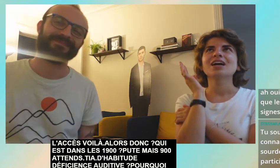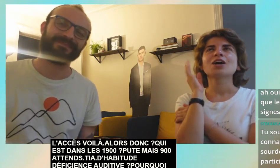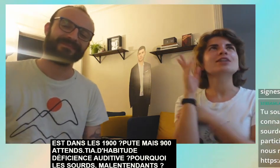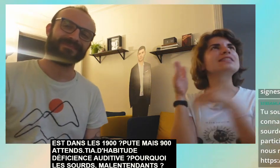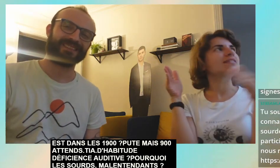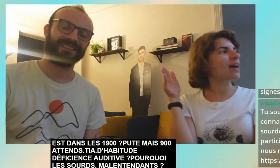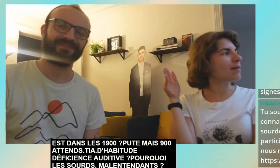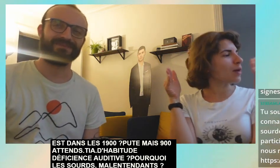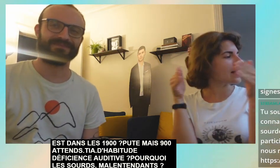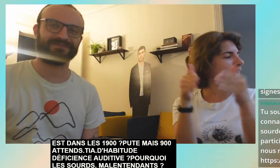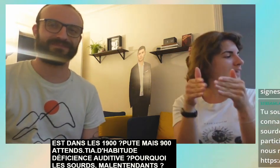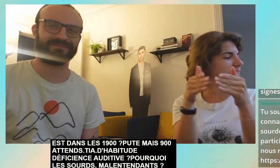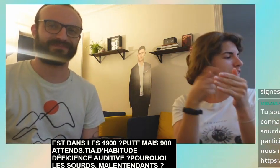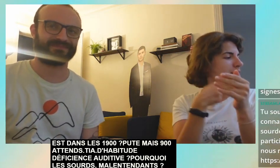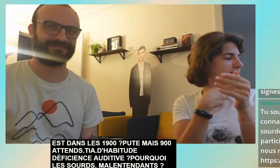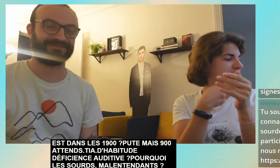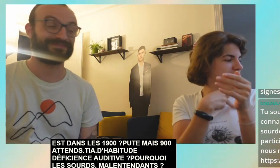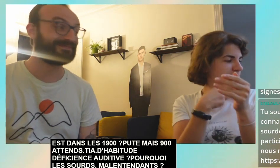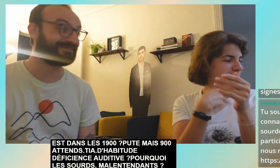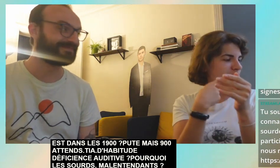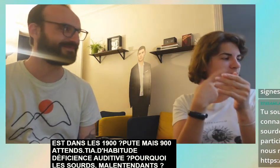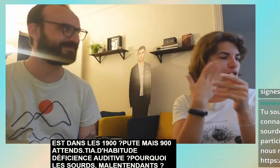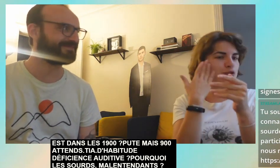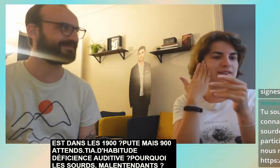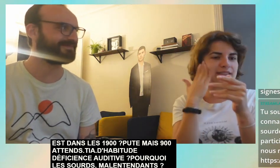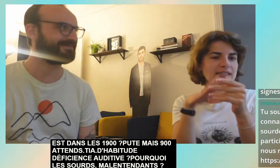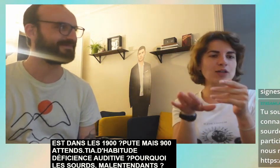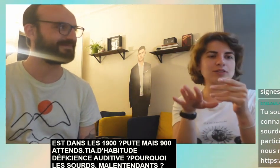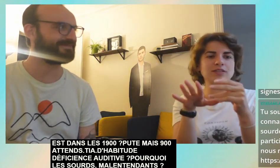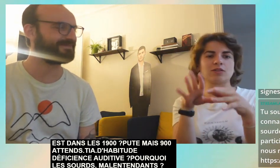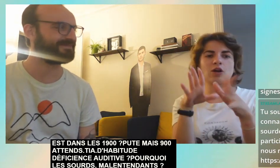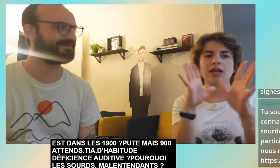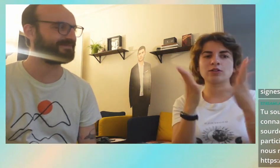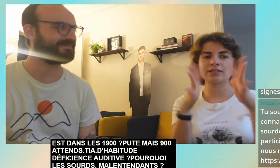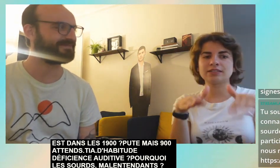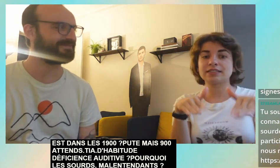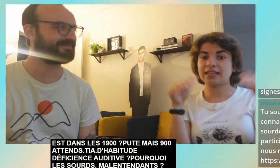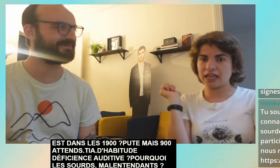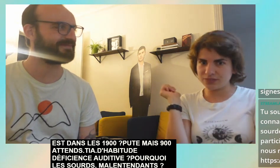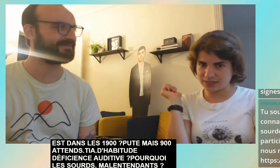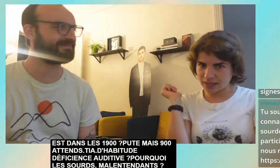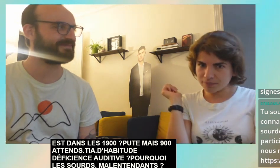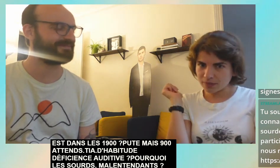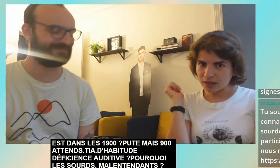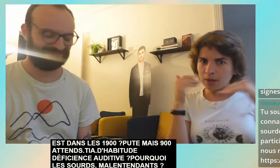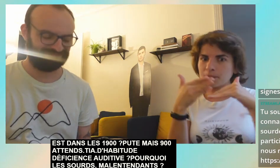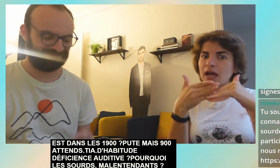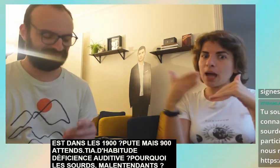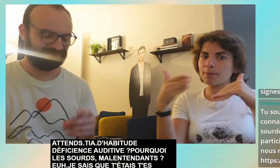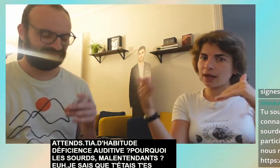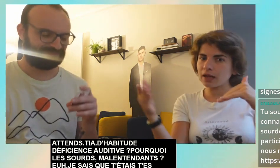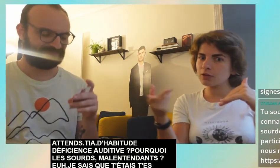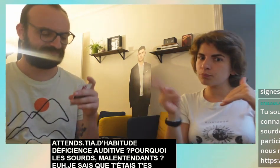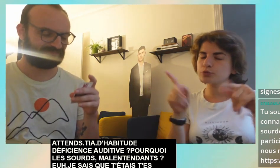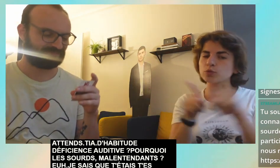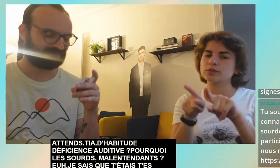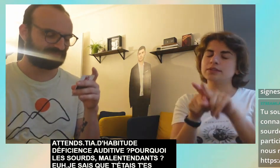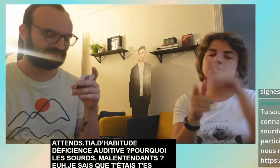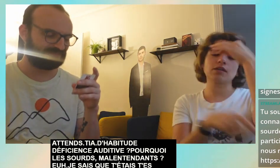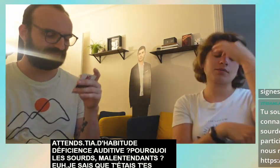Quand tu étais vraiment cadré dans la médecine, je sais que tu étais quand la médecine était évitée, mais après, plus aussi. Ah,